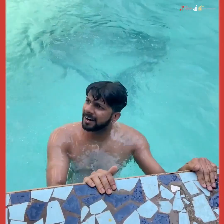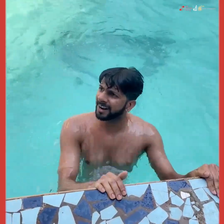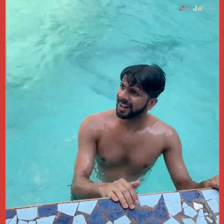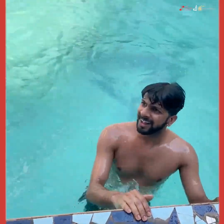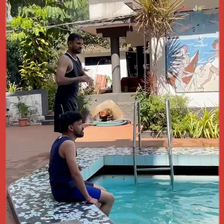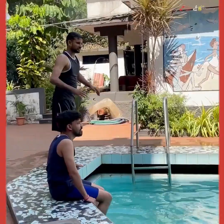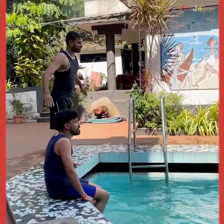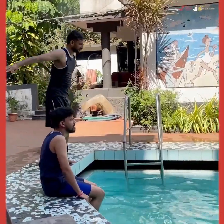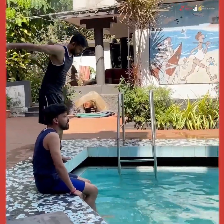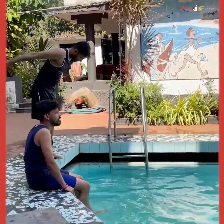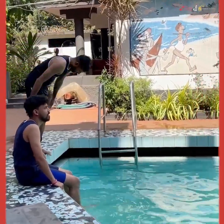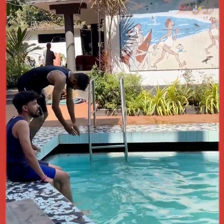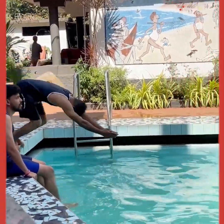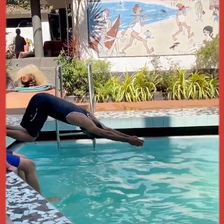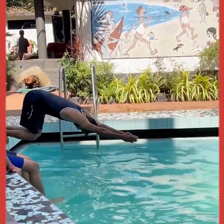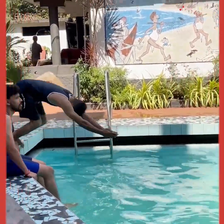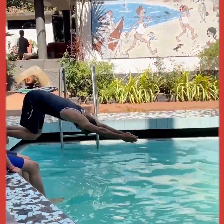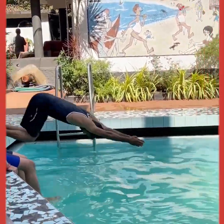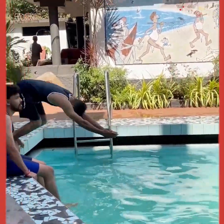बधिर लोग स्विमिंग पूल में तैरते हुए।